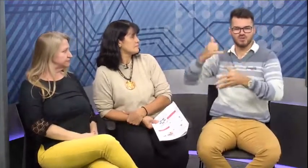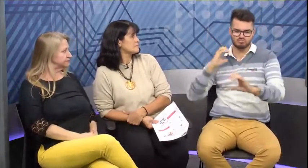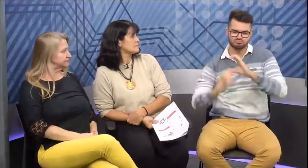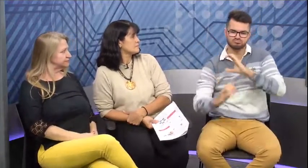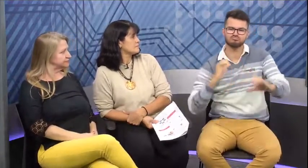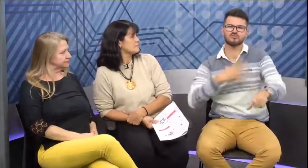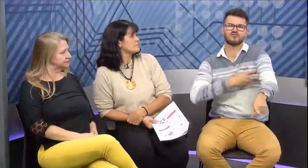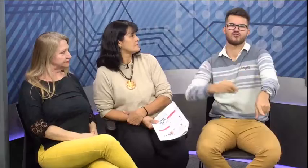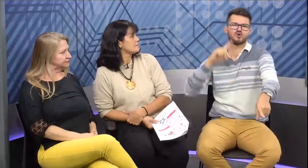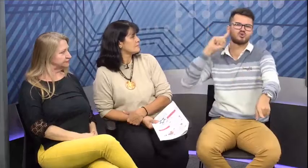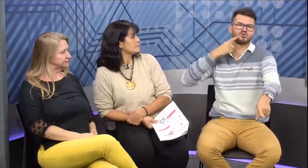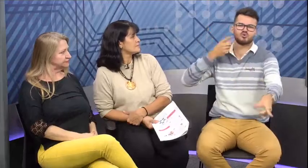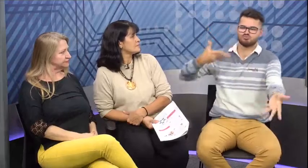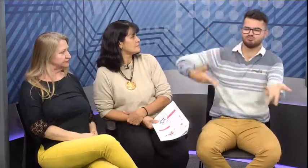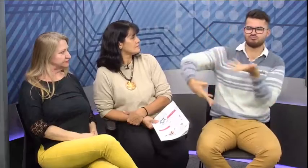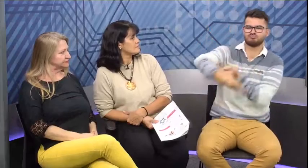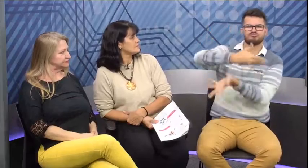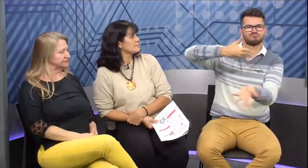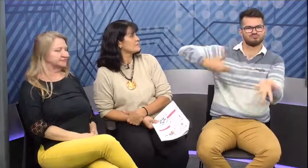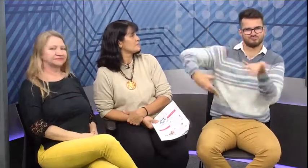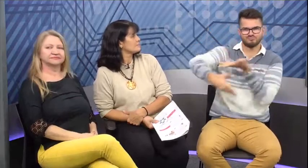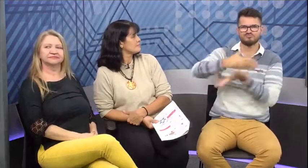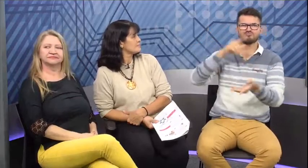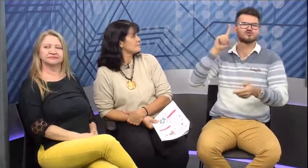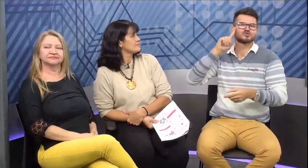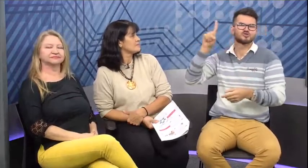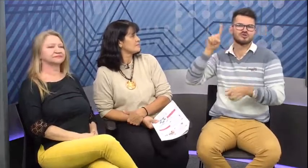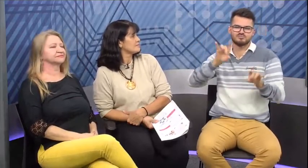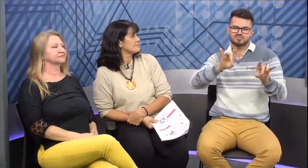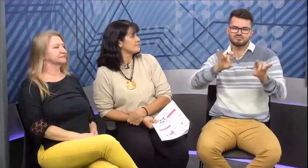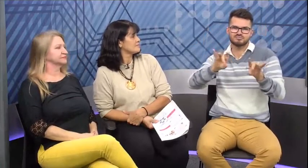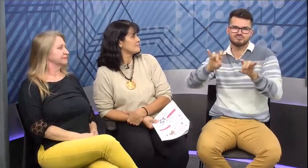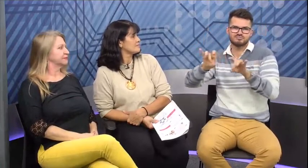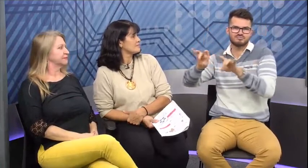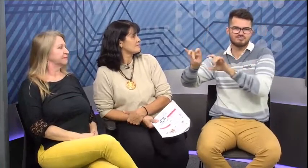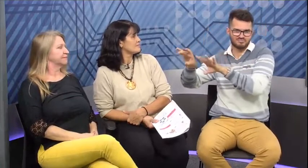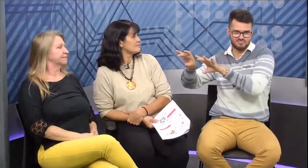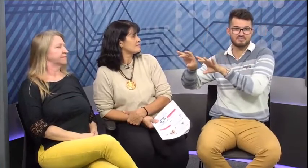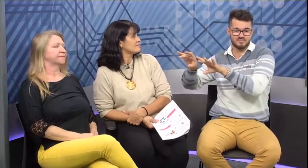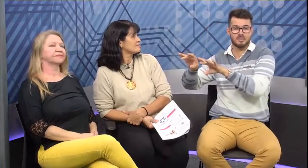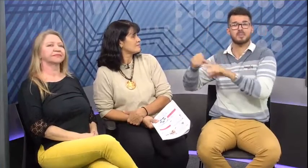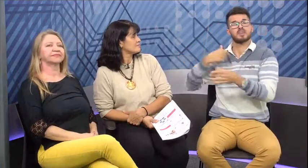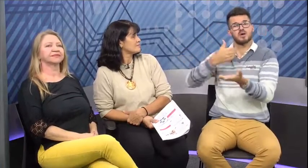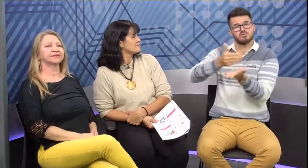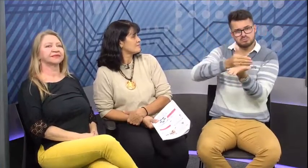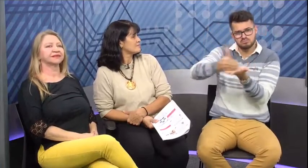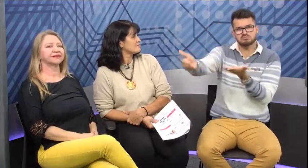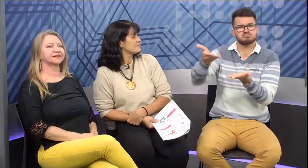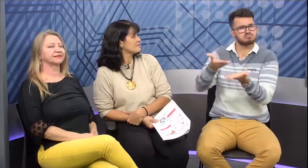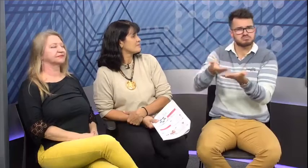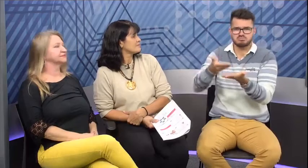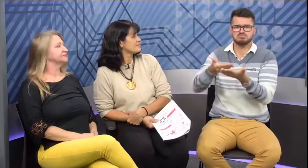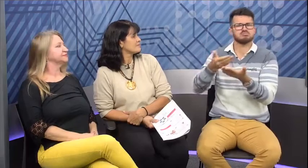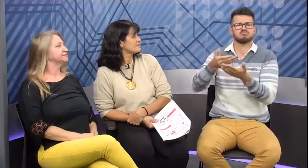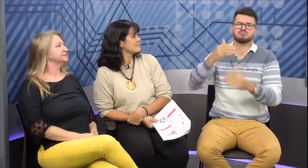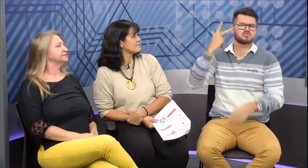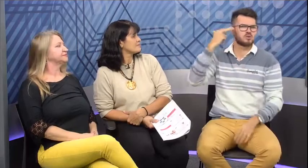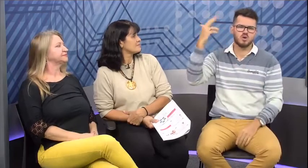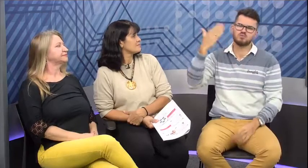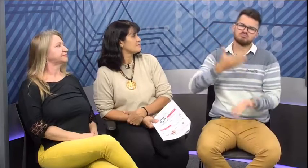sem nenhum tipo de barreira na comunicação, né, entre mim e os meus pais. Então, foi quando eu comecei a